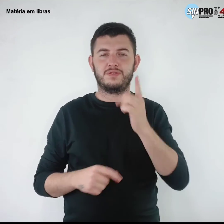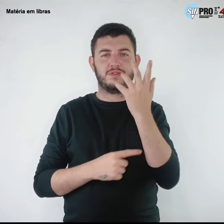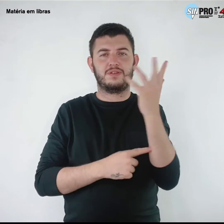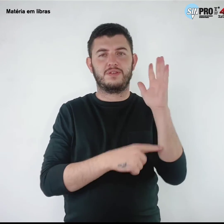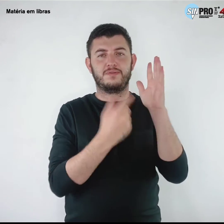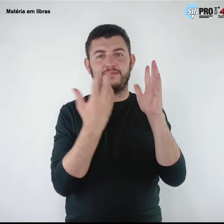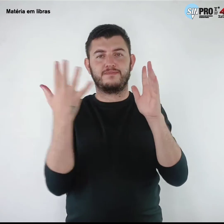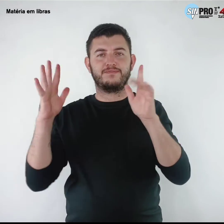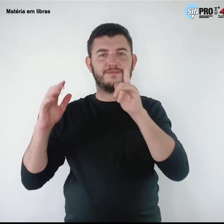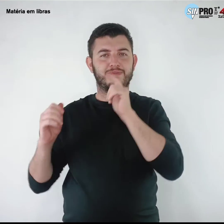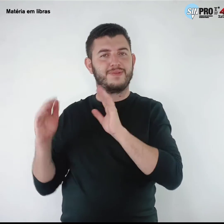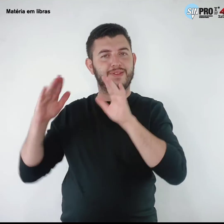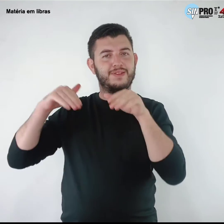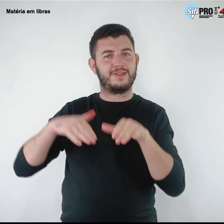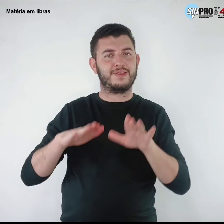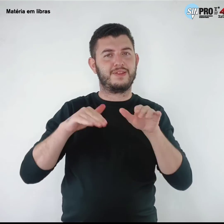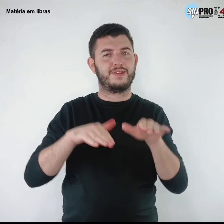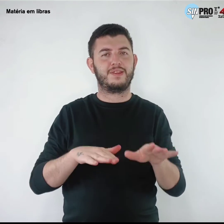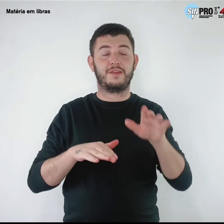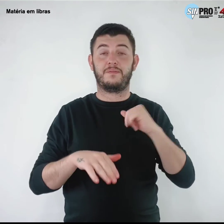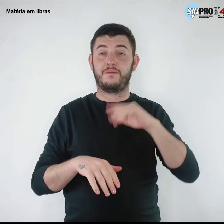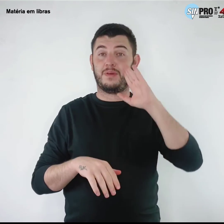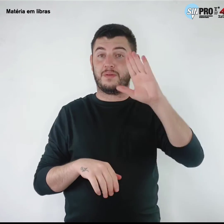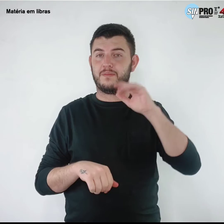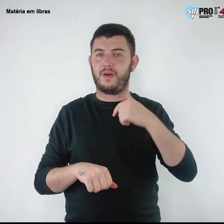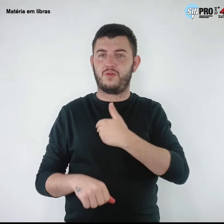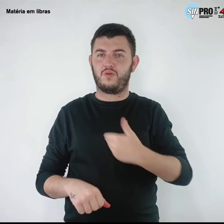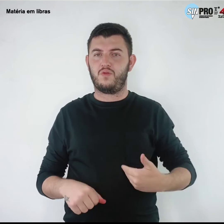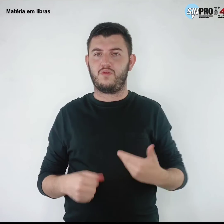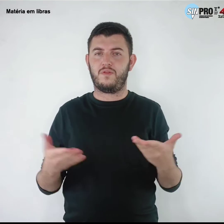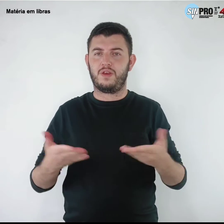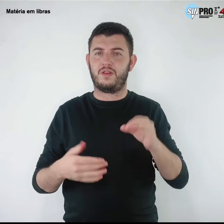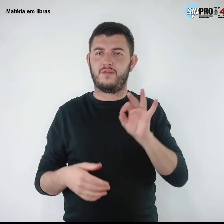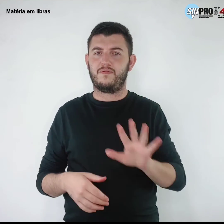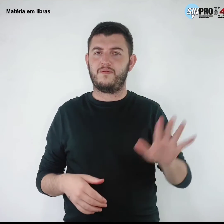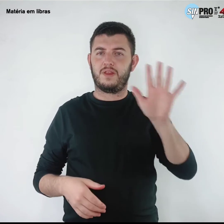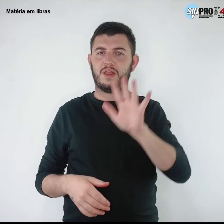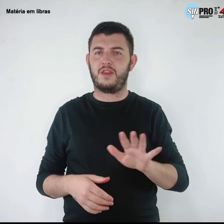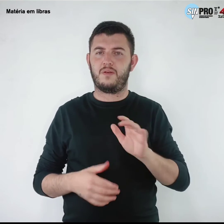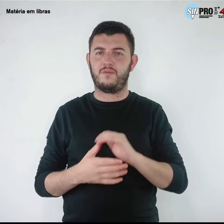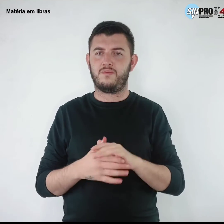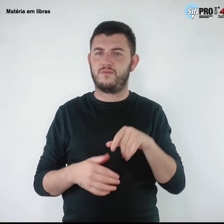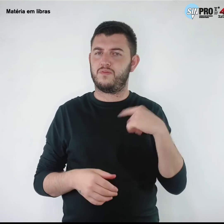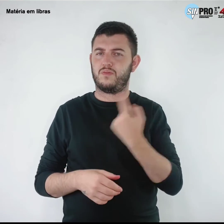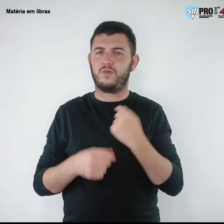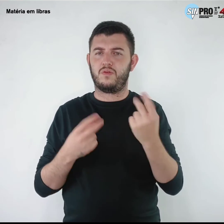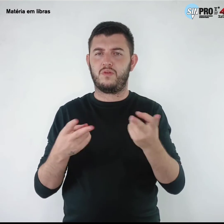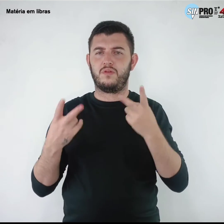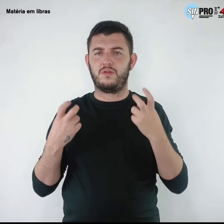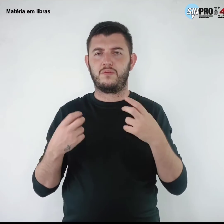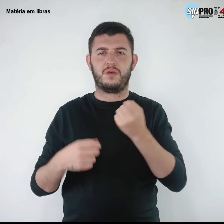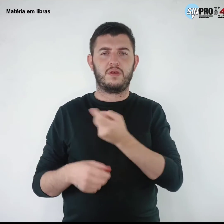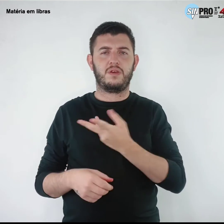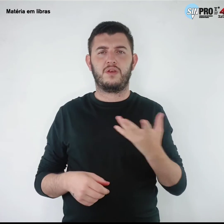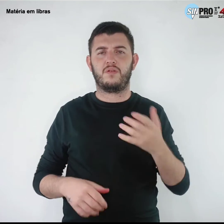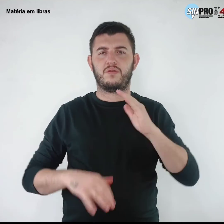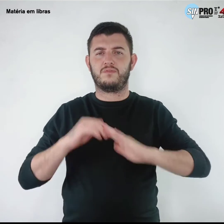natureza, principalmente no atual governo federal. Percebemos que muitos